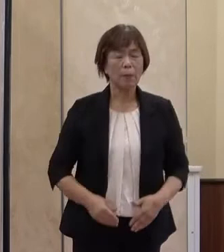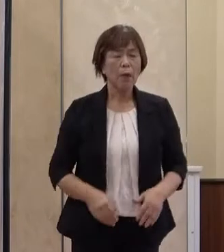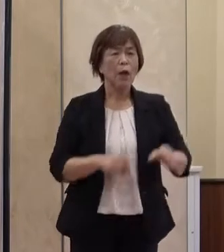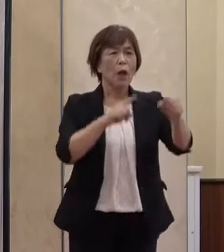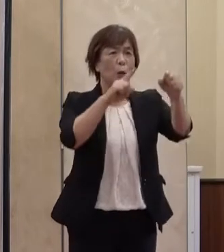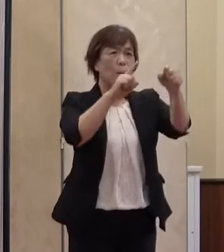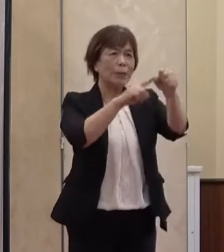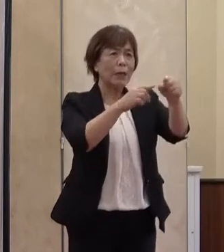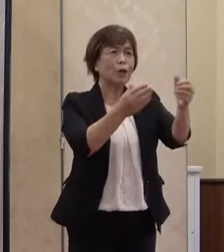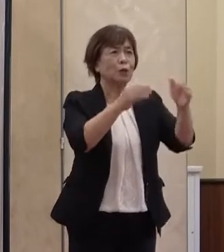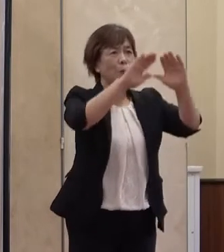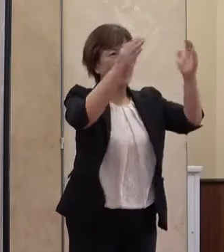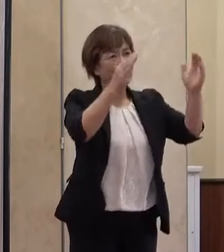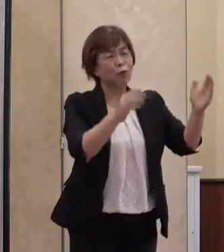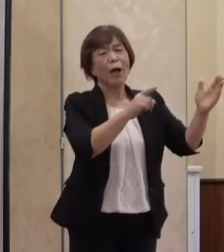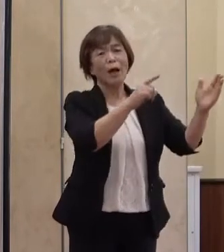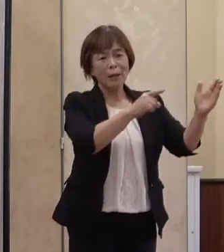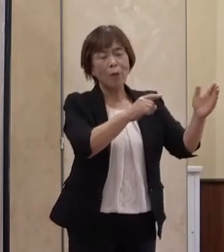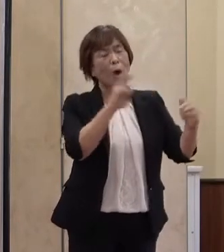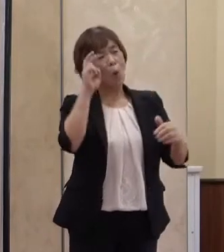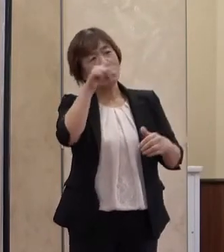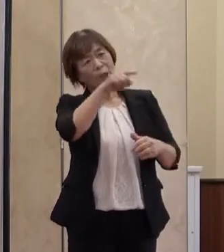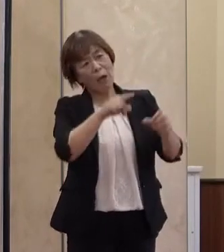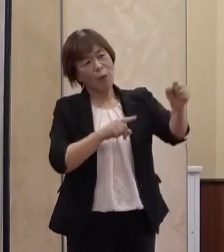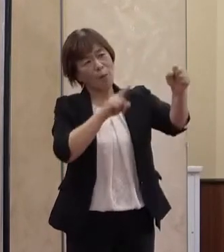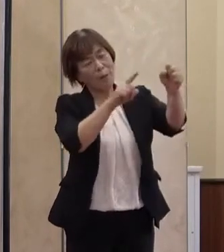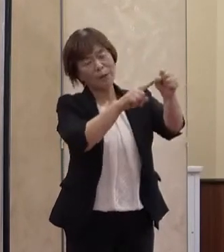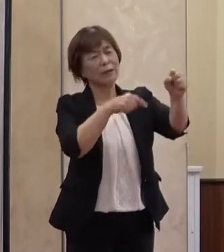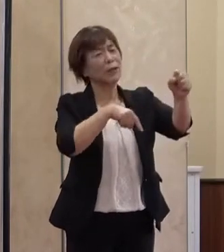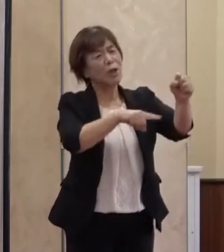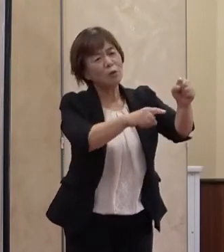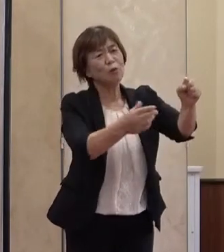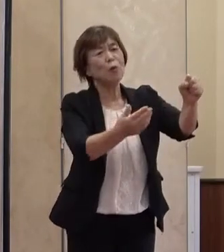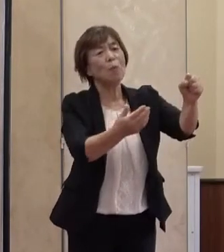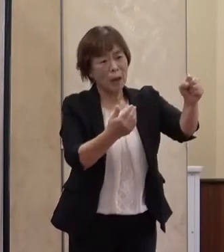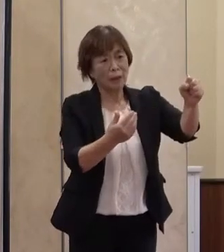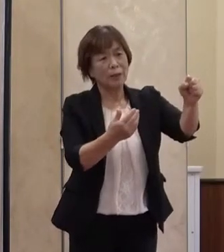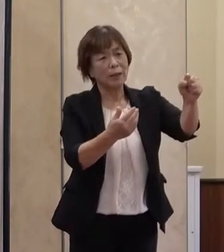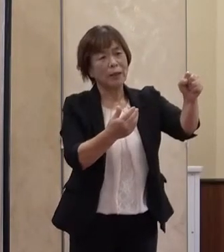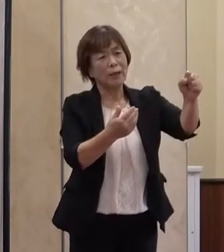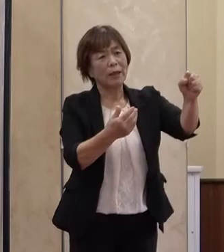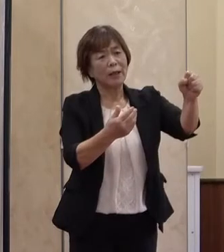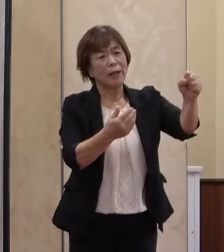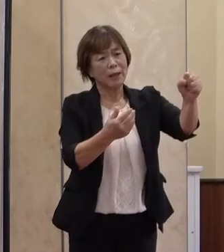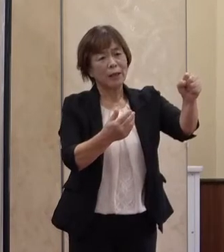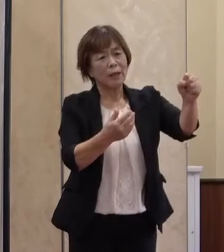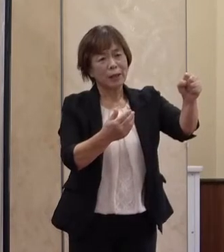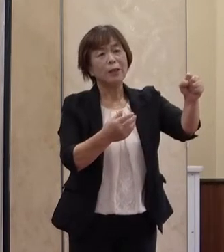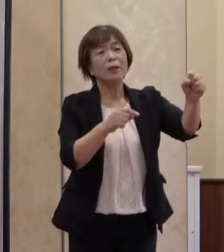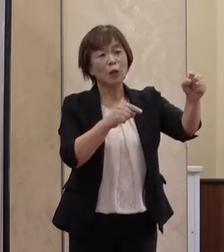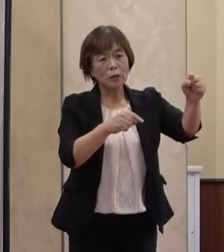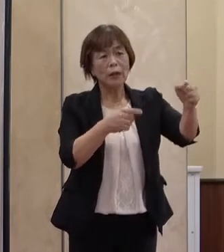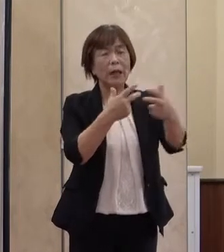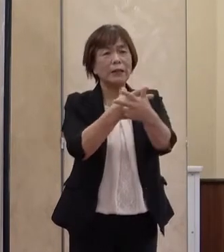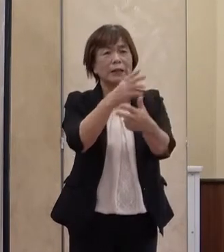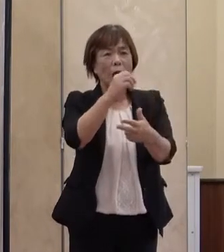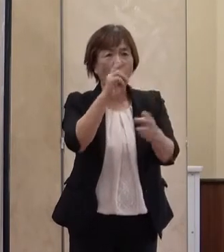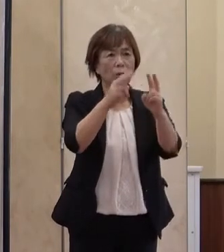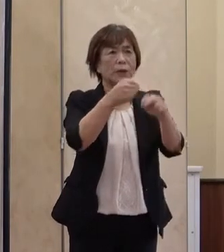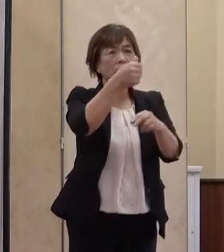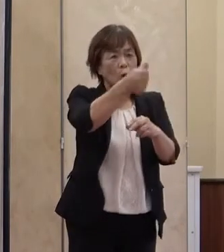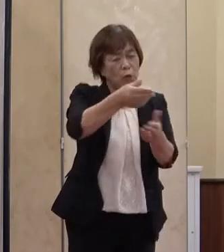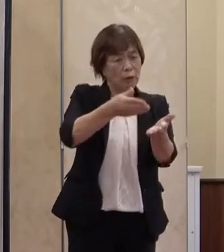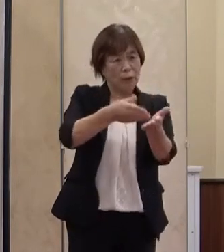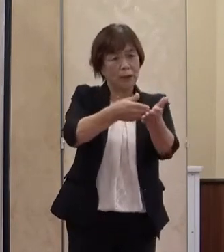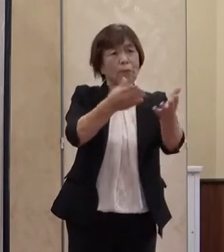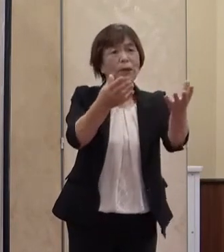としては、そこは大阪としては目指していくべきじゃん、目指していくべきだという話は僕は北尾社長にはし